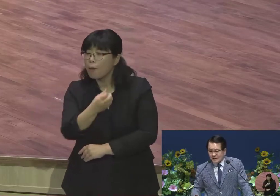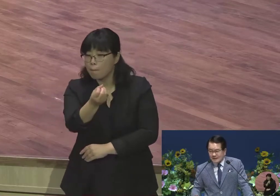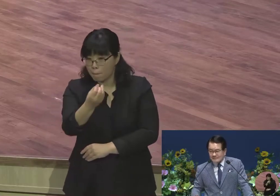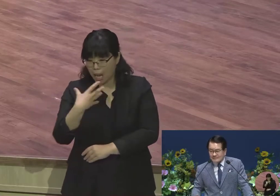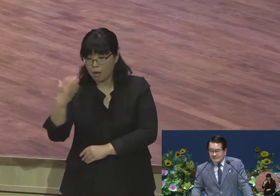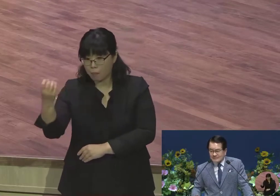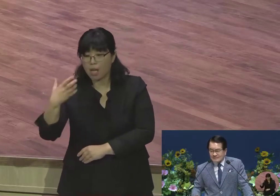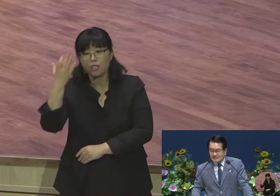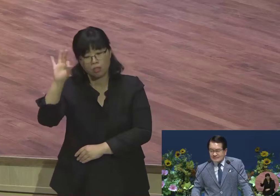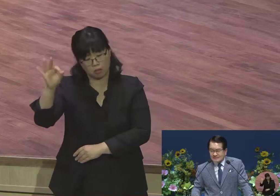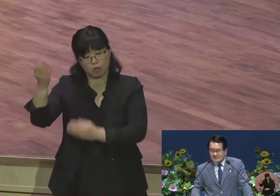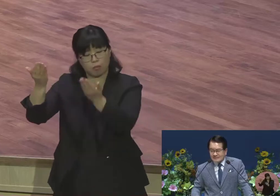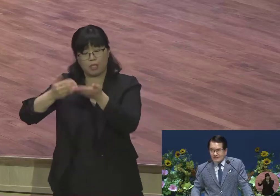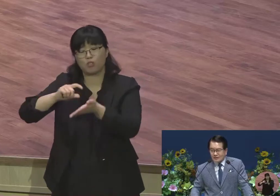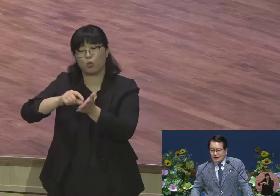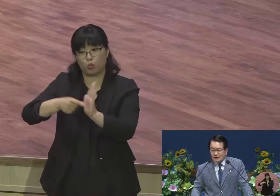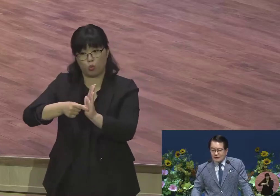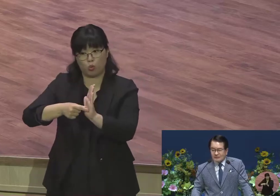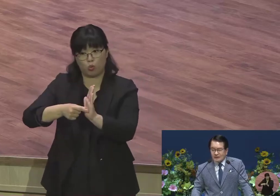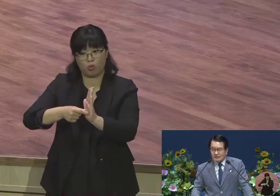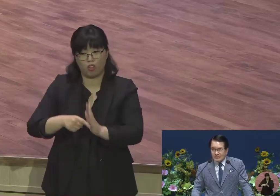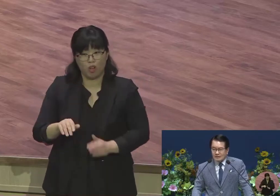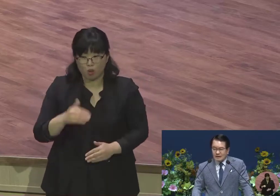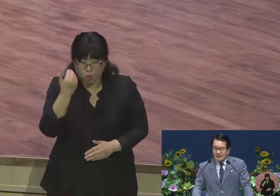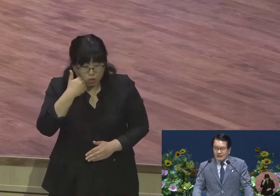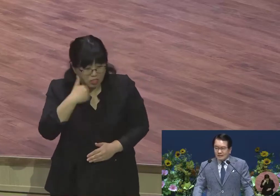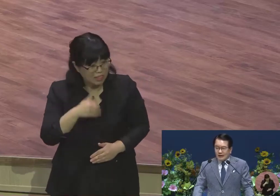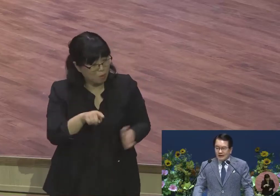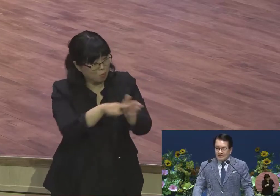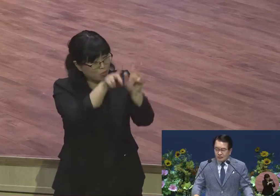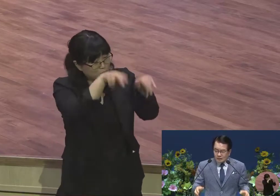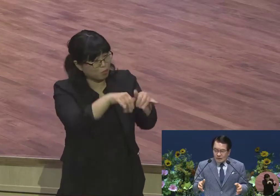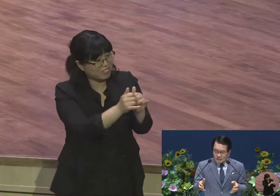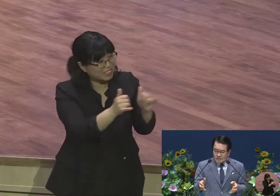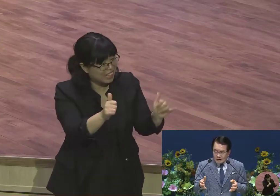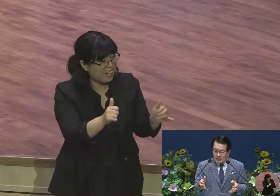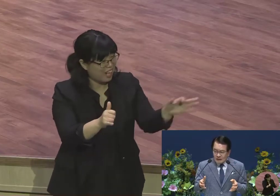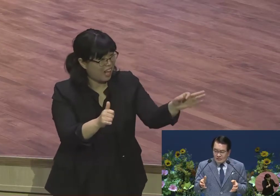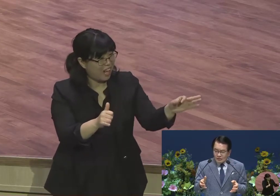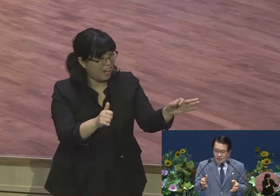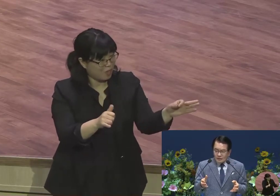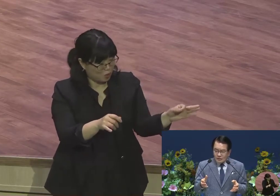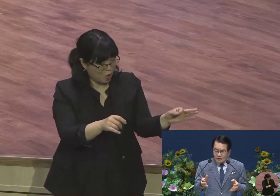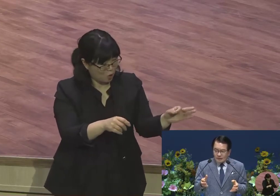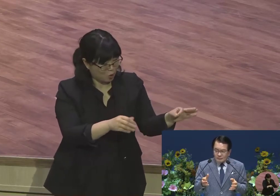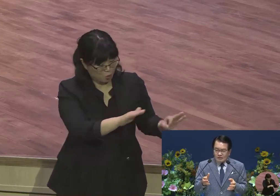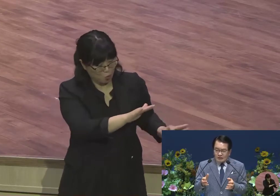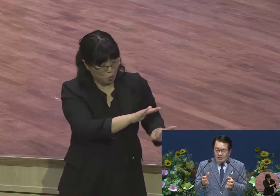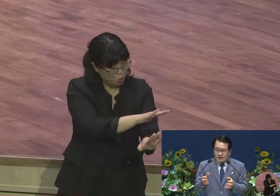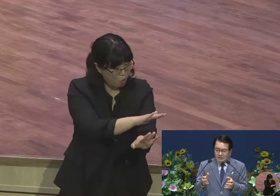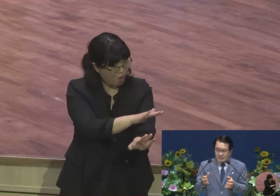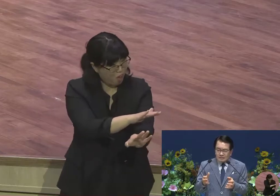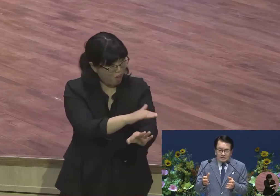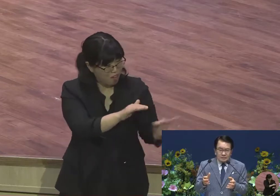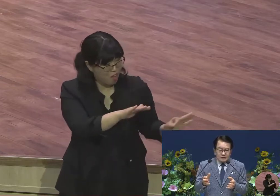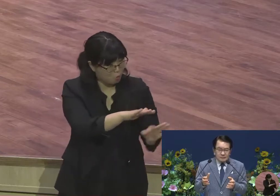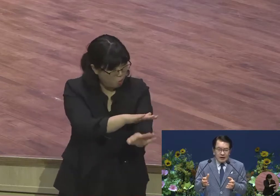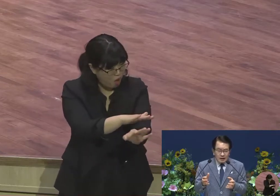잘라가지고 그냥 오늘 보기 어느 집사님 왔는데 마이너스 통장 해가지고 왔습니다.